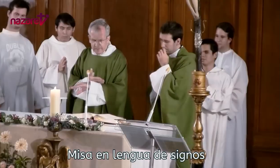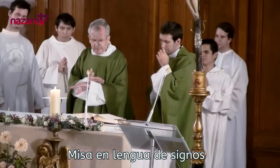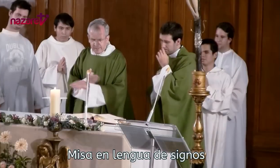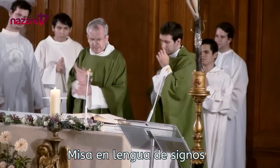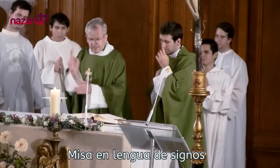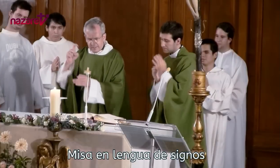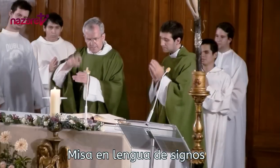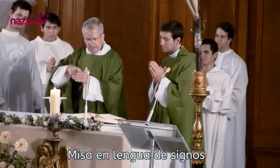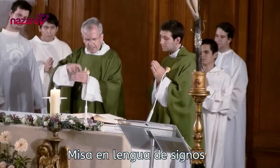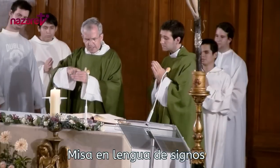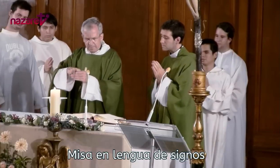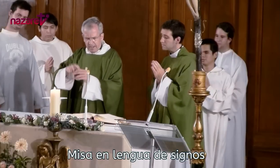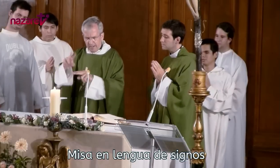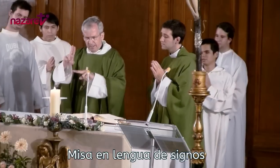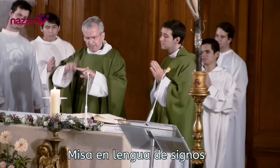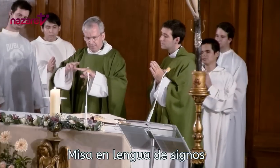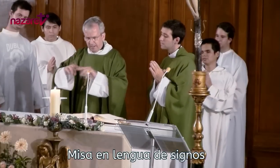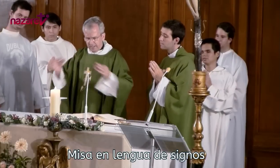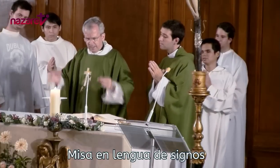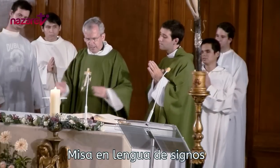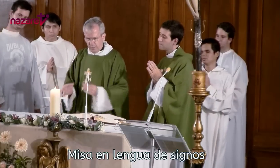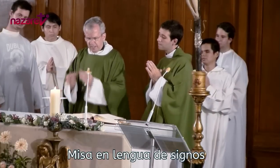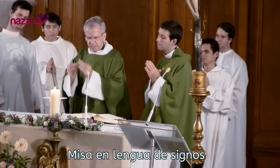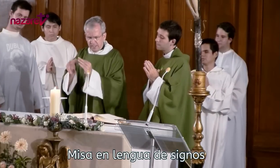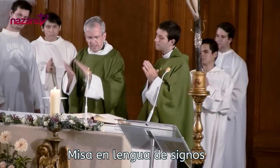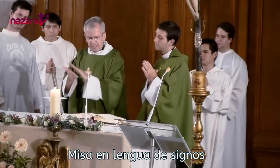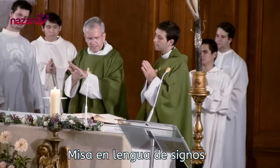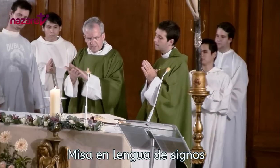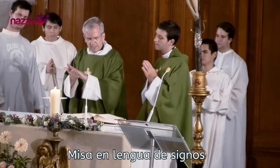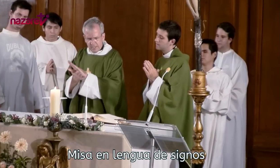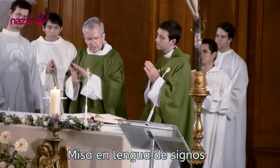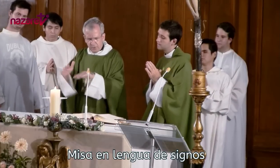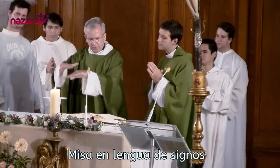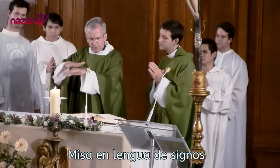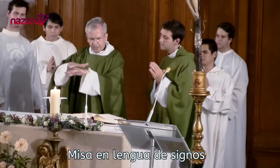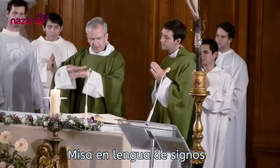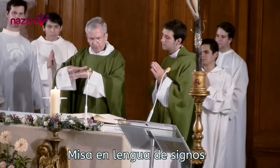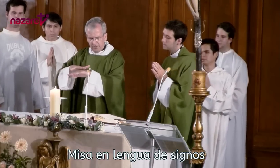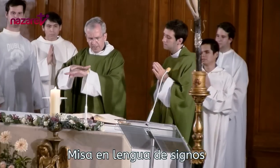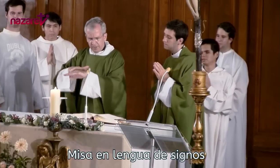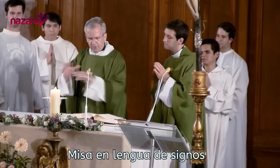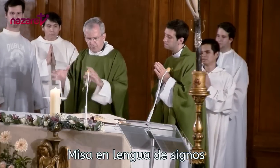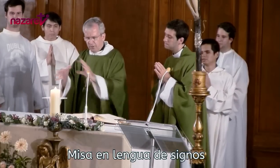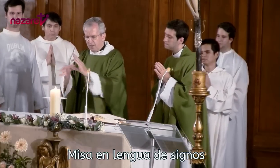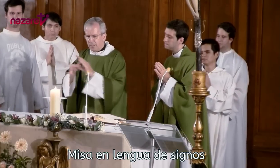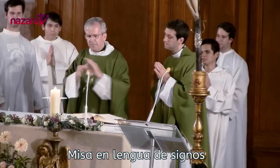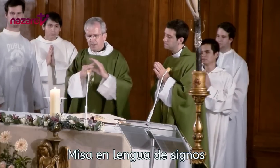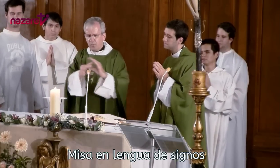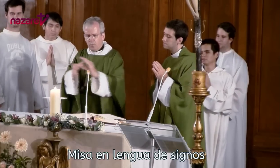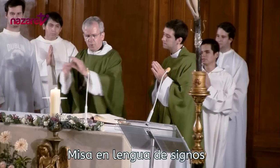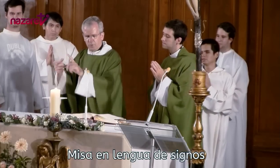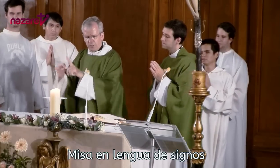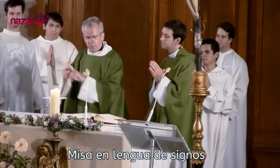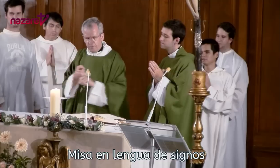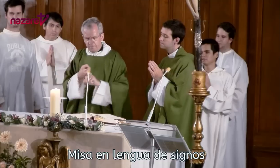Antes de participar del banquete de la Eucaristía, signo de reconciliación y vínculo de unión